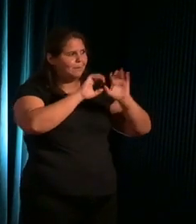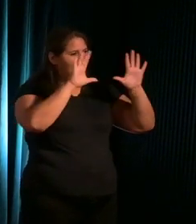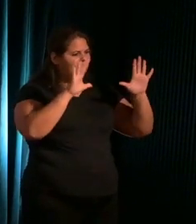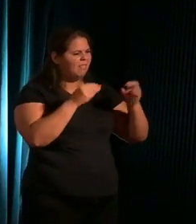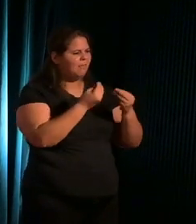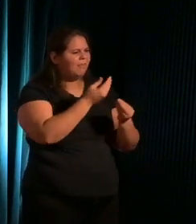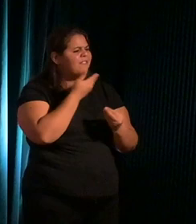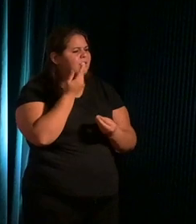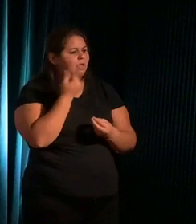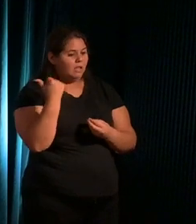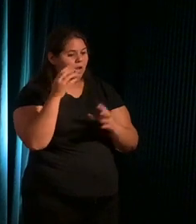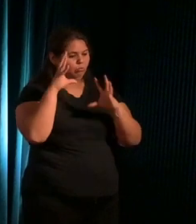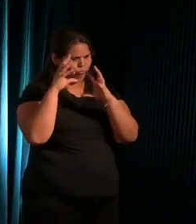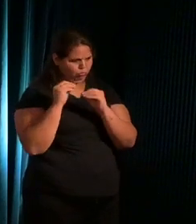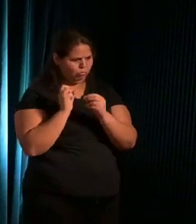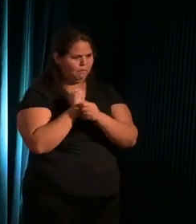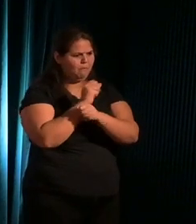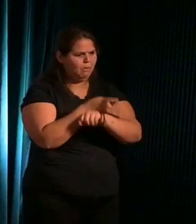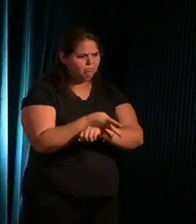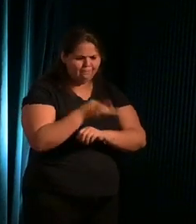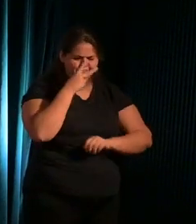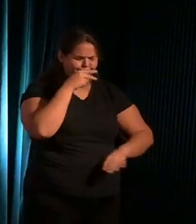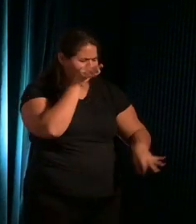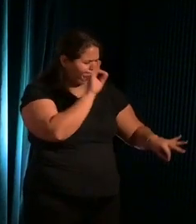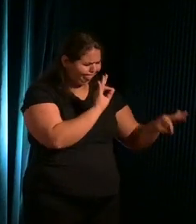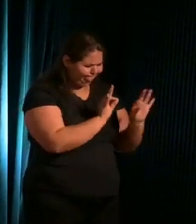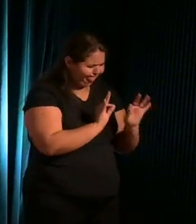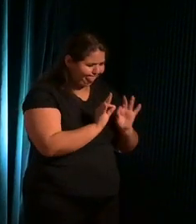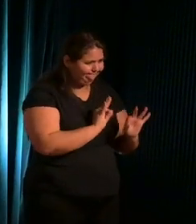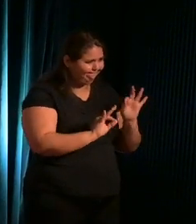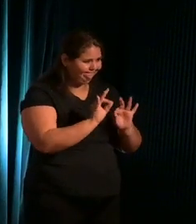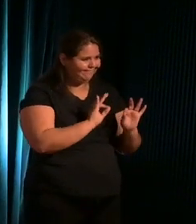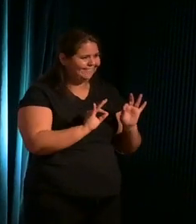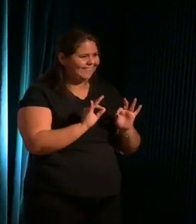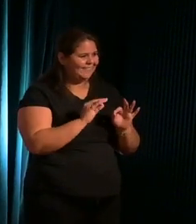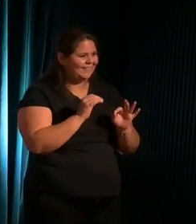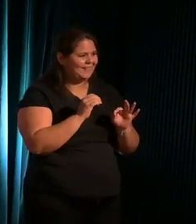Da calada da noite, da madrugada, não sei.